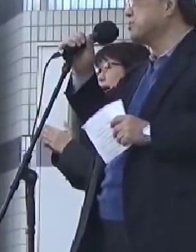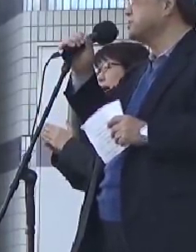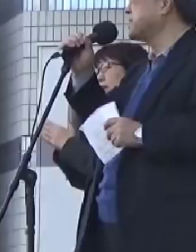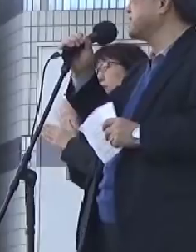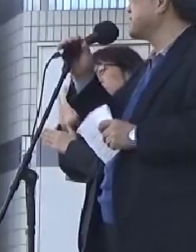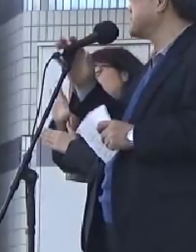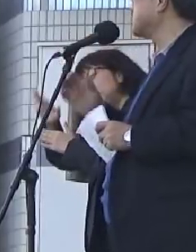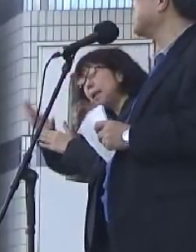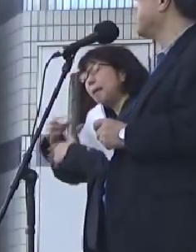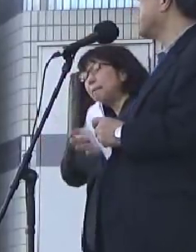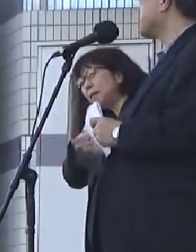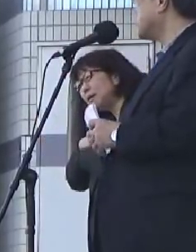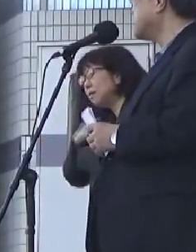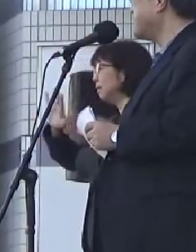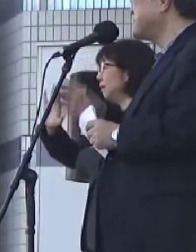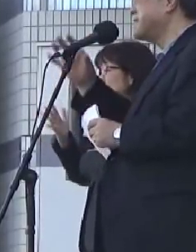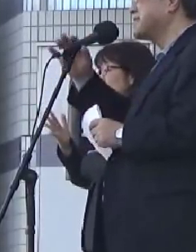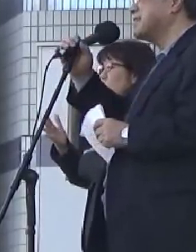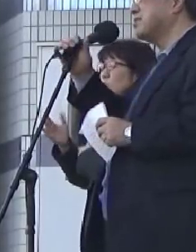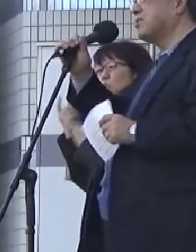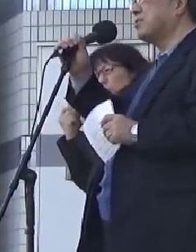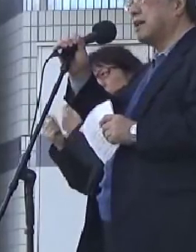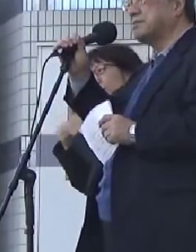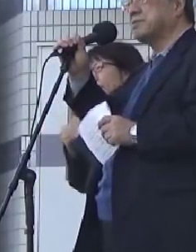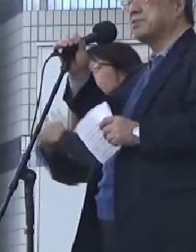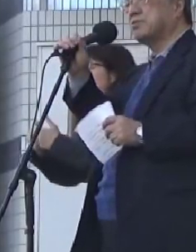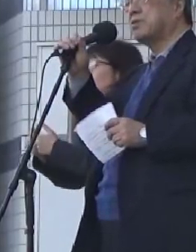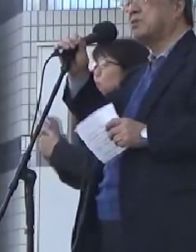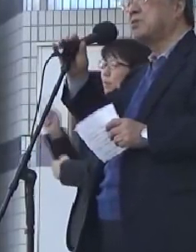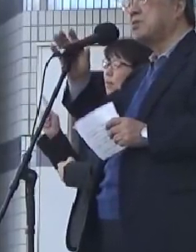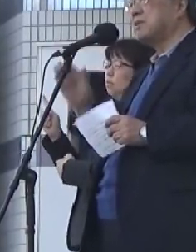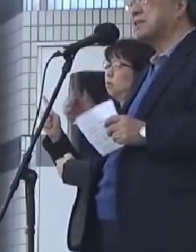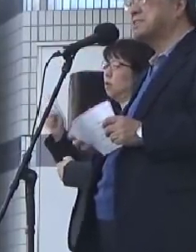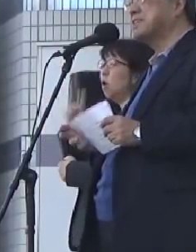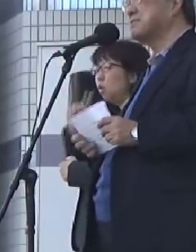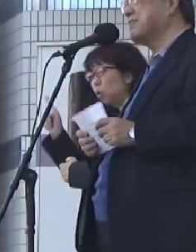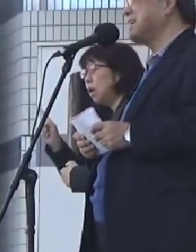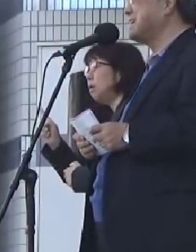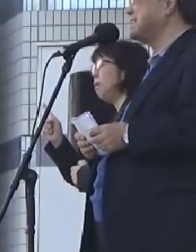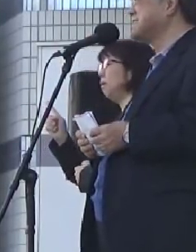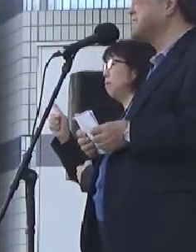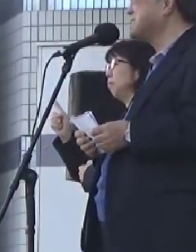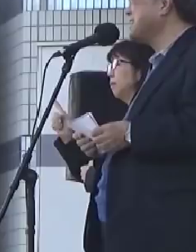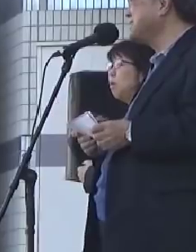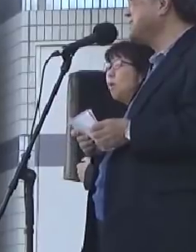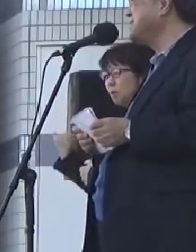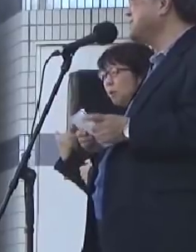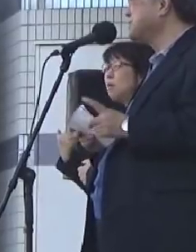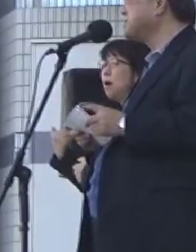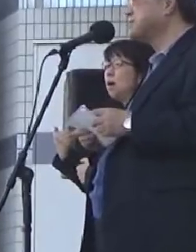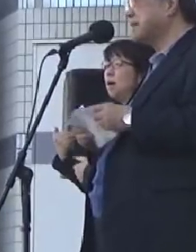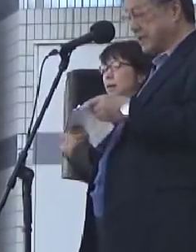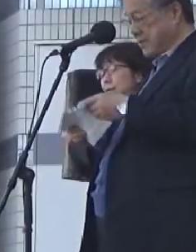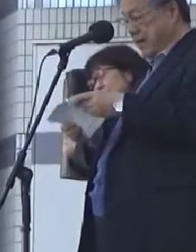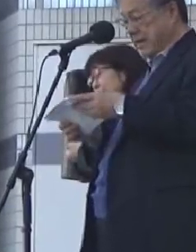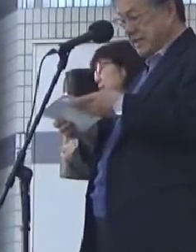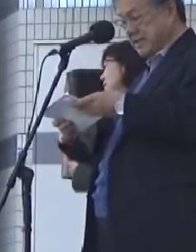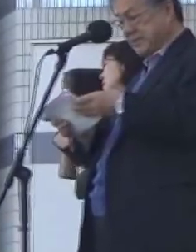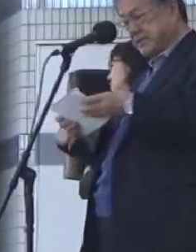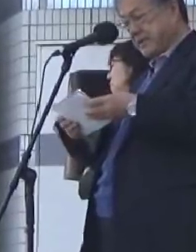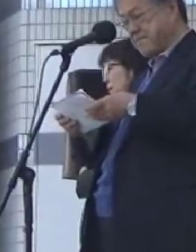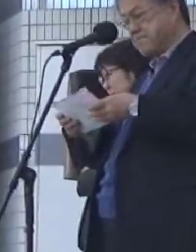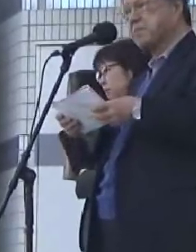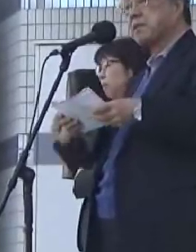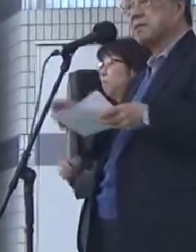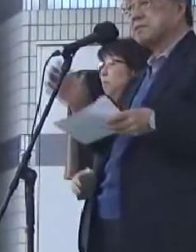進しようとしています。こんな安倍政権の悪行を私たちは絶対に許すわけには